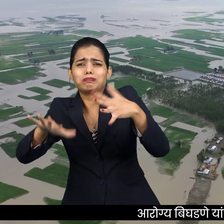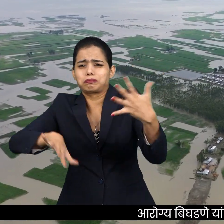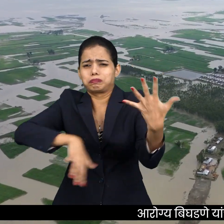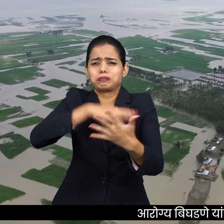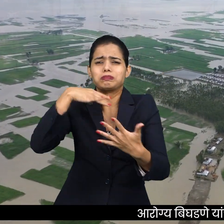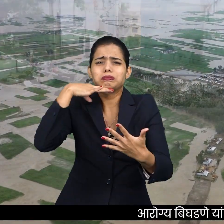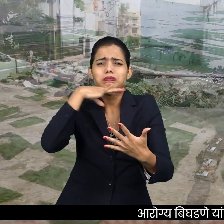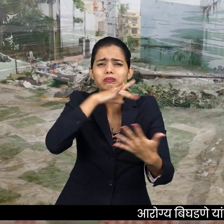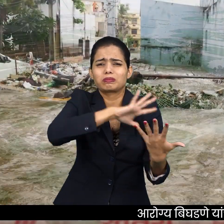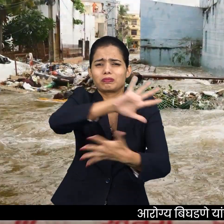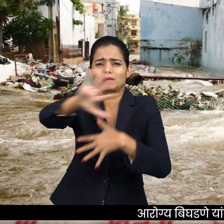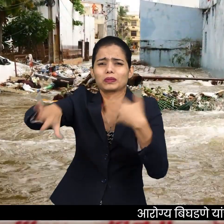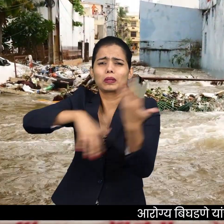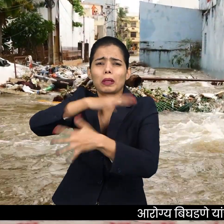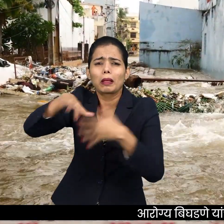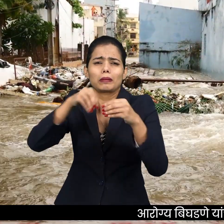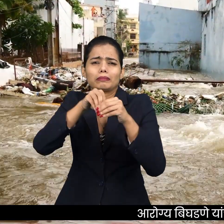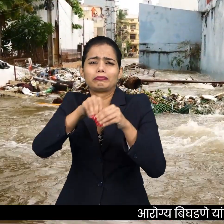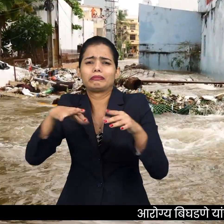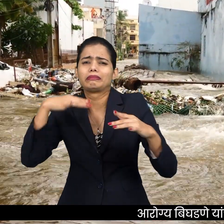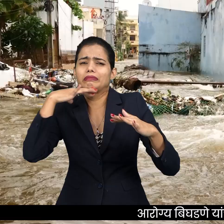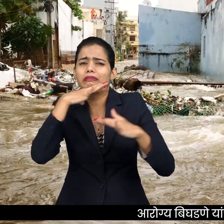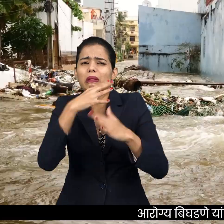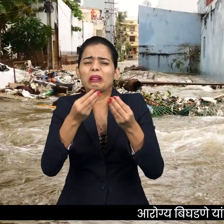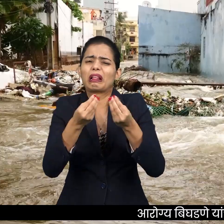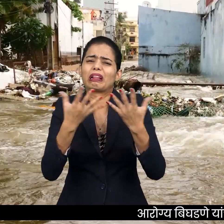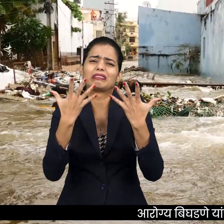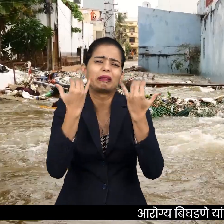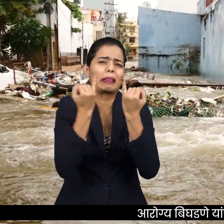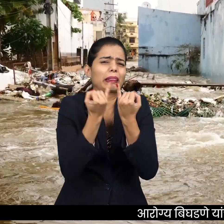बिघडणे याचा समावेश होतो.